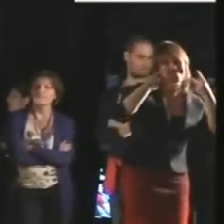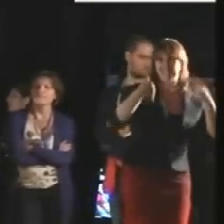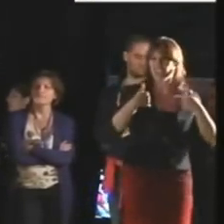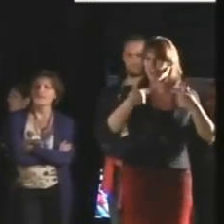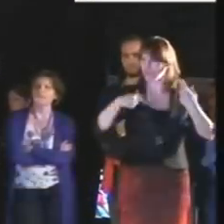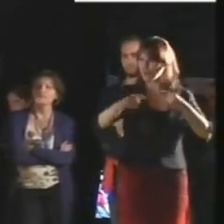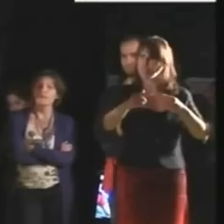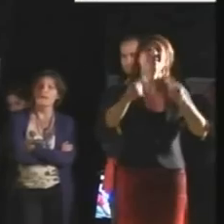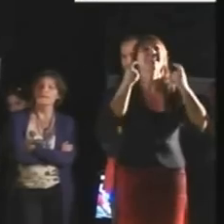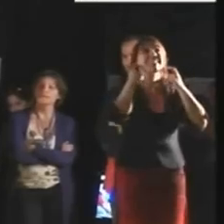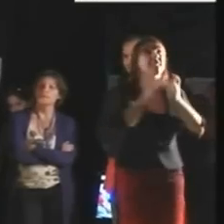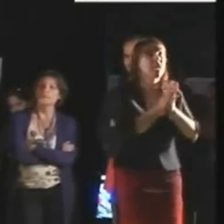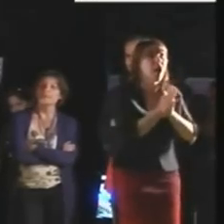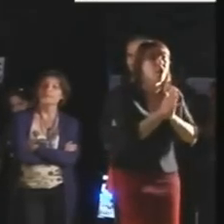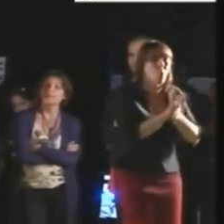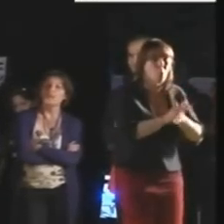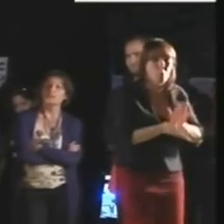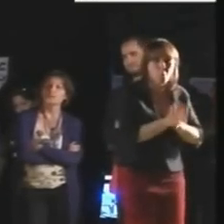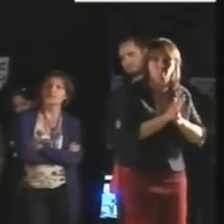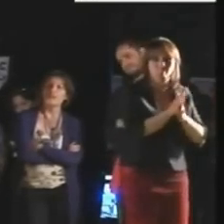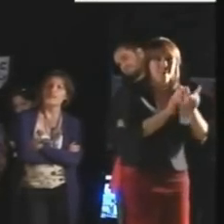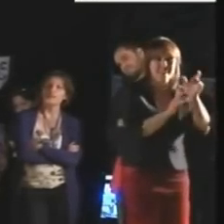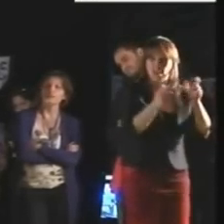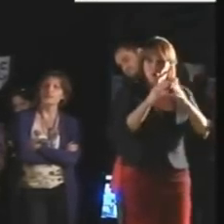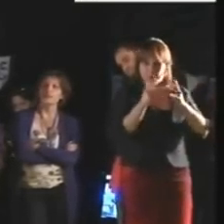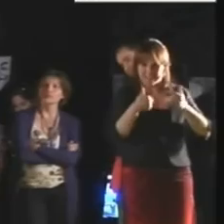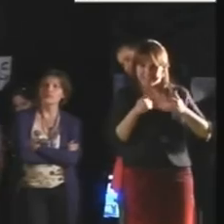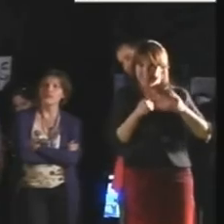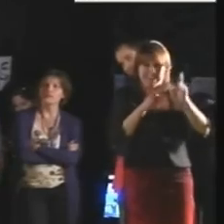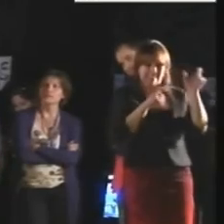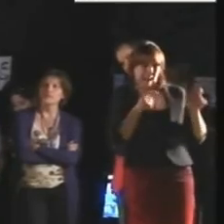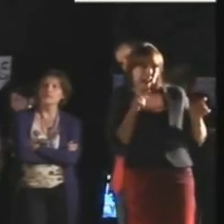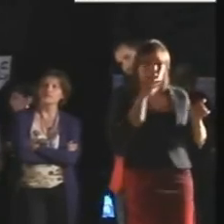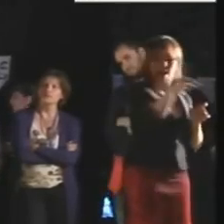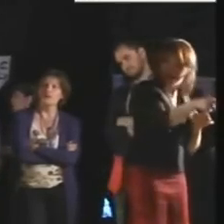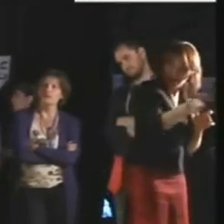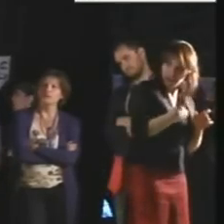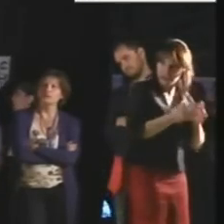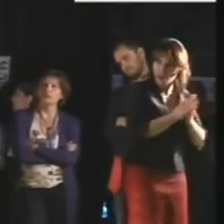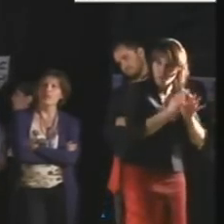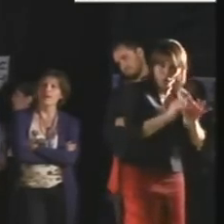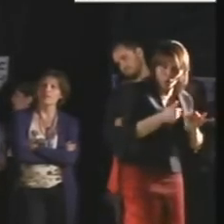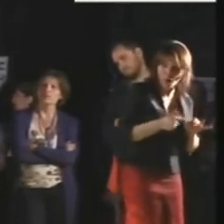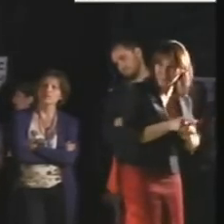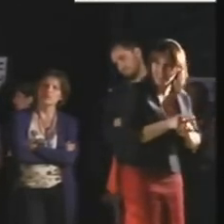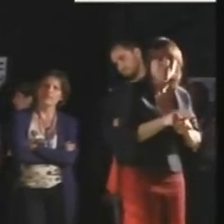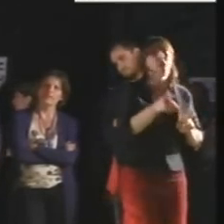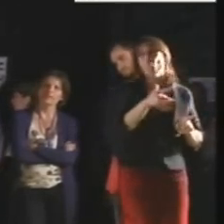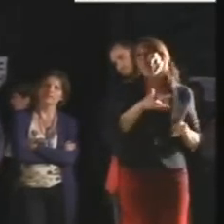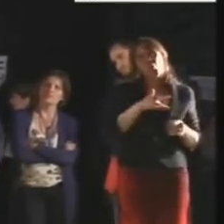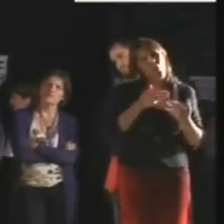lì che partivano per l'Italia. E allora perché hanno fatto qui? Non c'entrava il